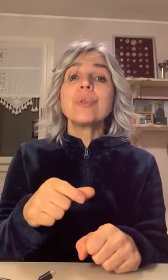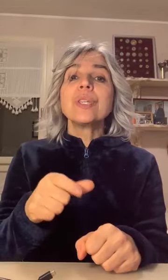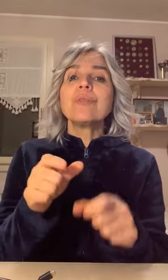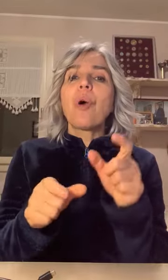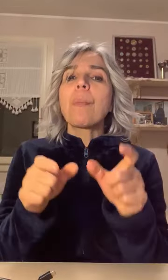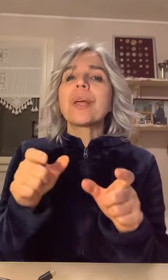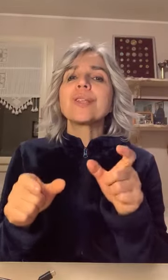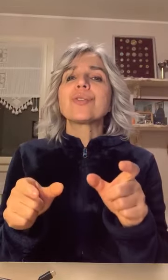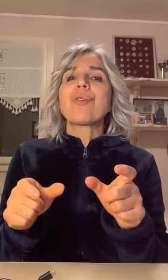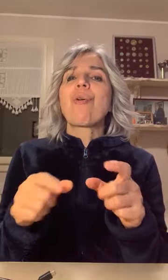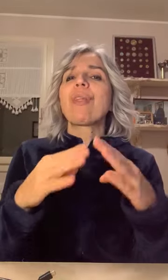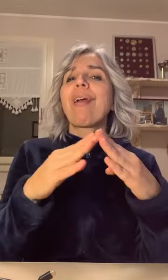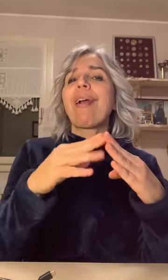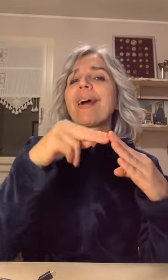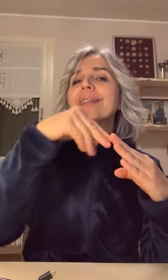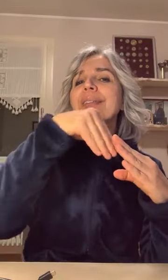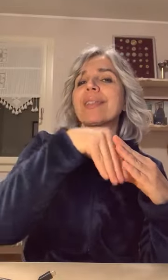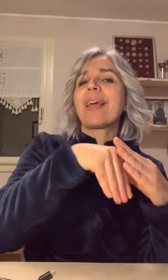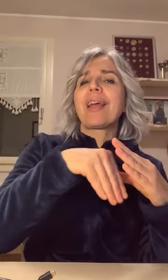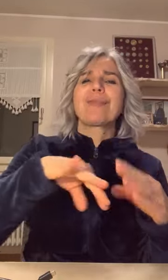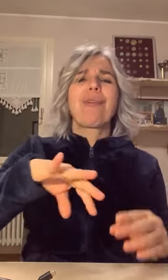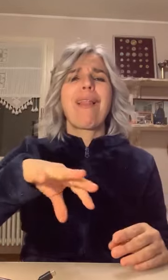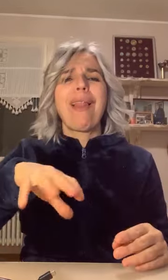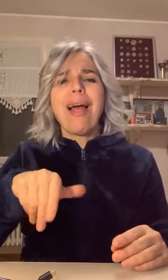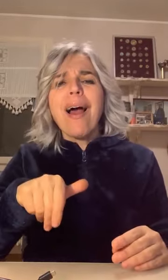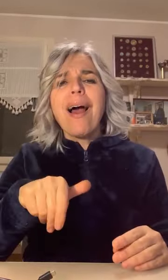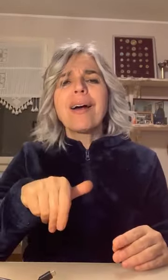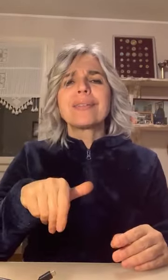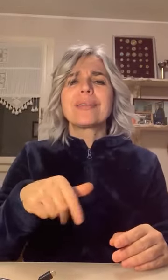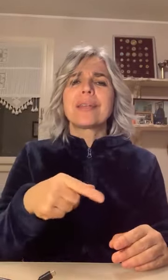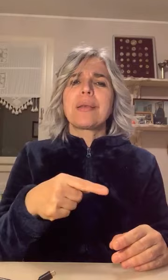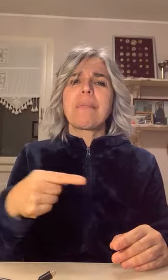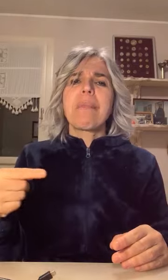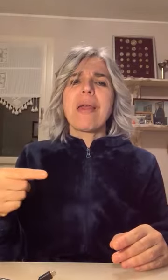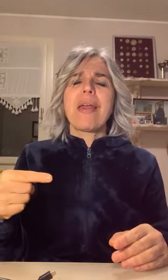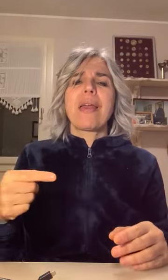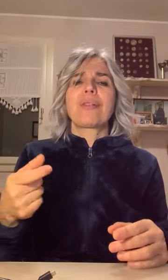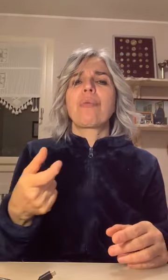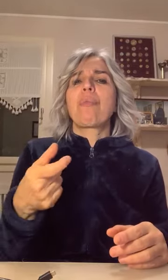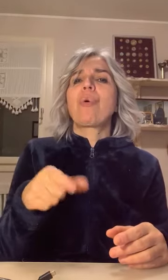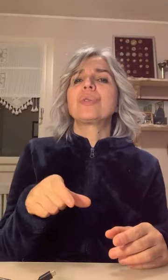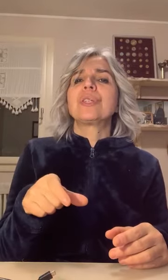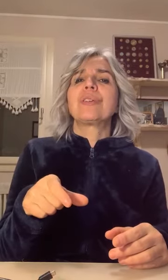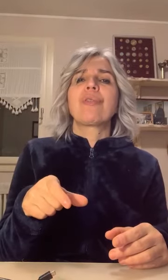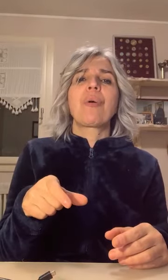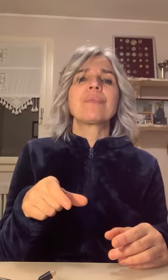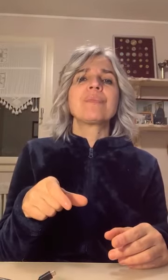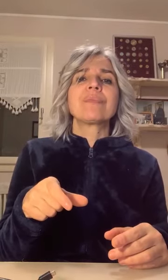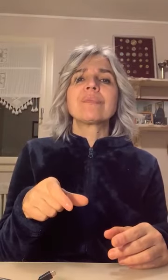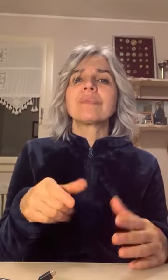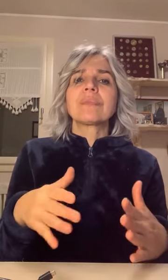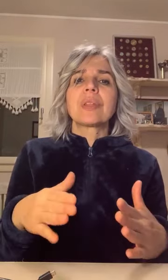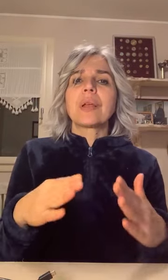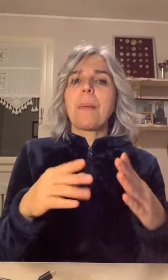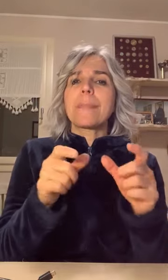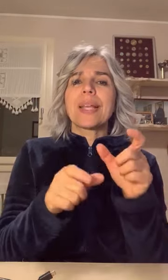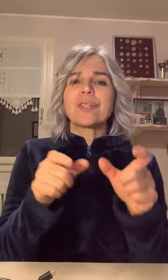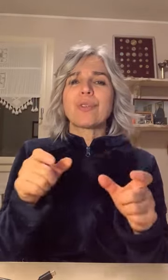questa tempesta, e quando saremo fuori da questa tempesta, ce lo ricorderemo. E io mi auguro con tutto il mio cuore che potremo